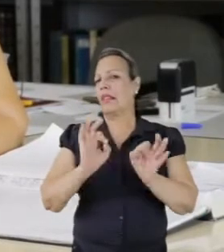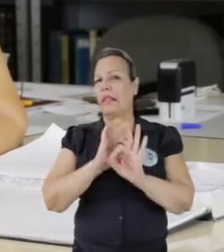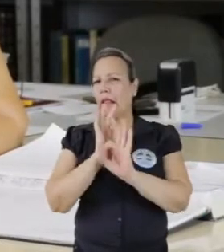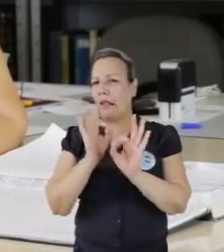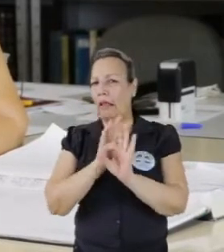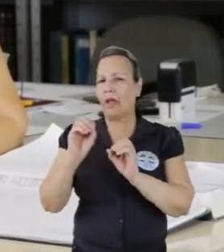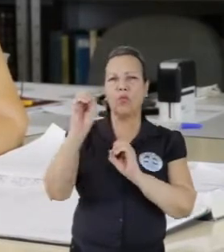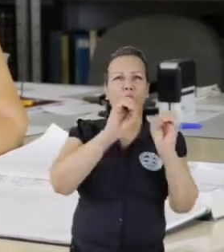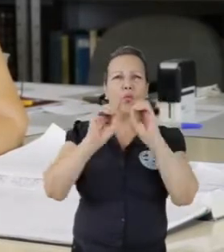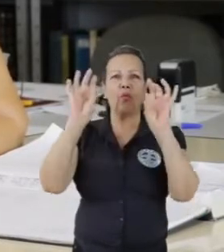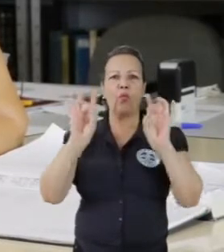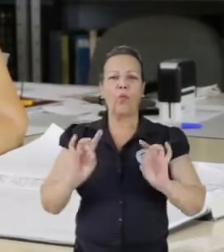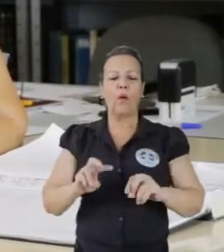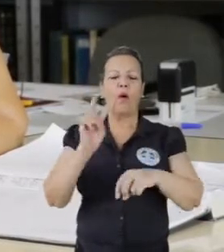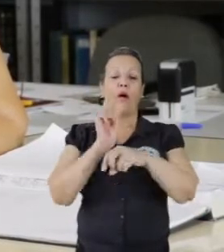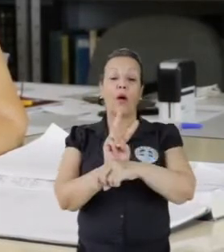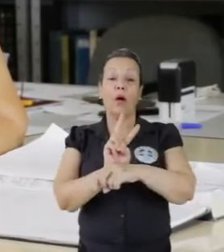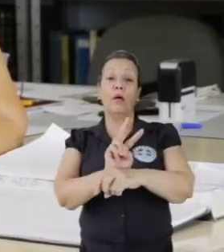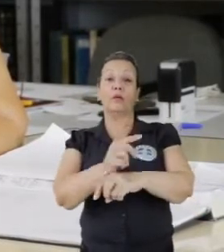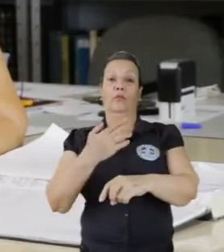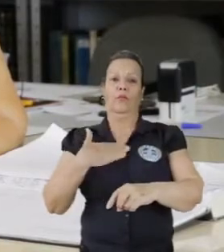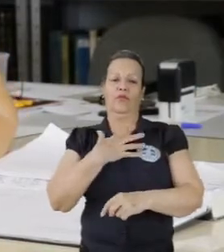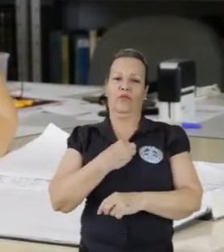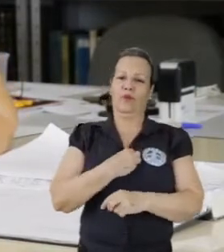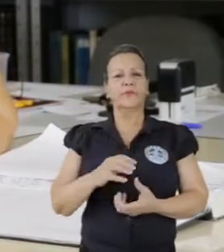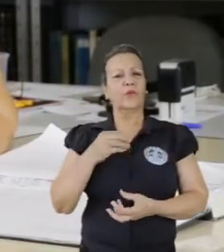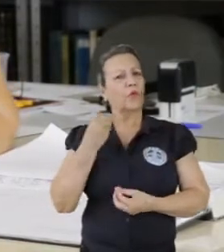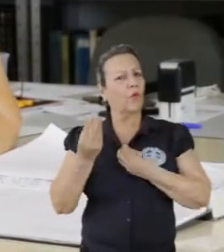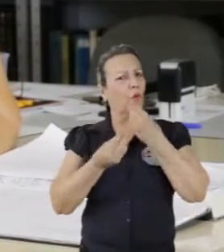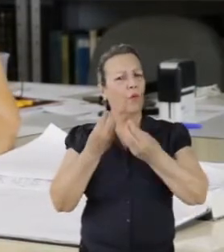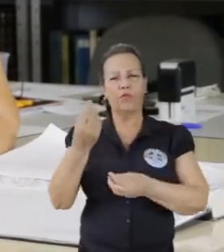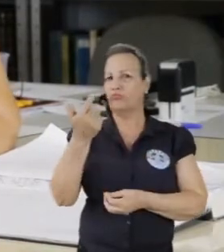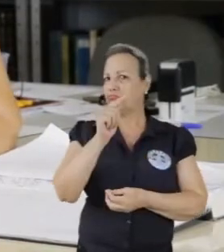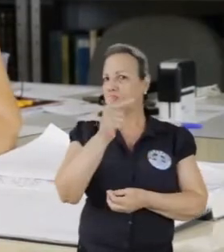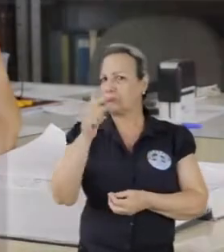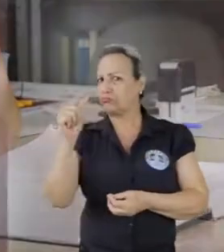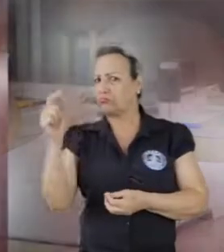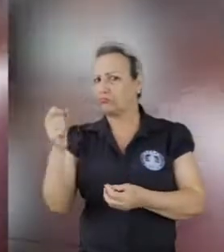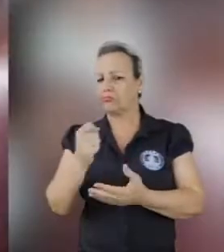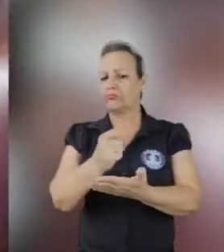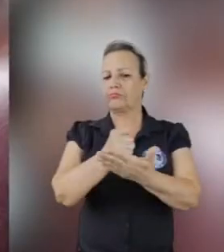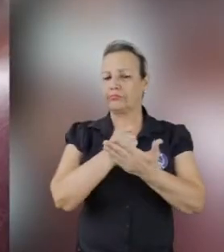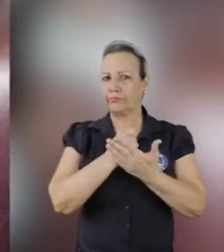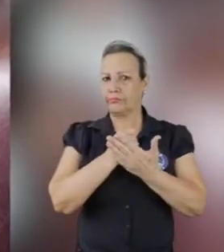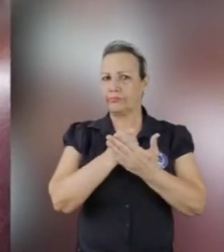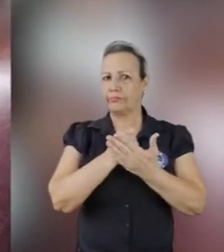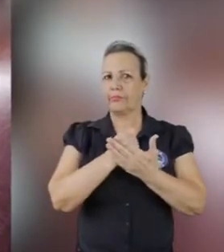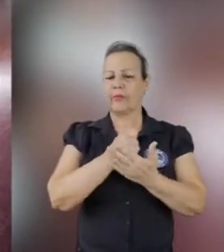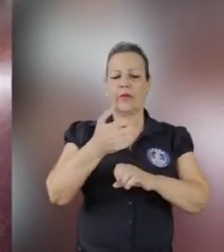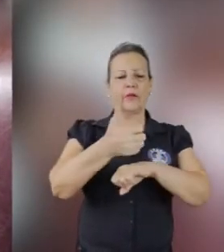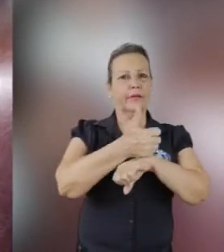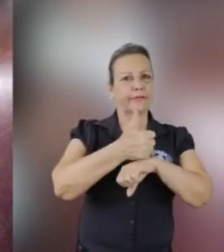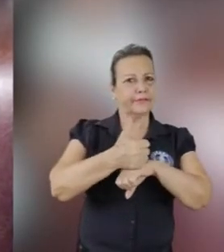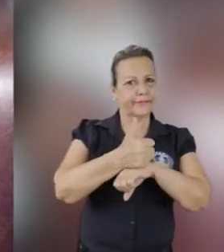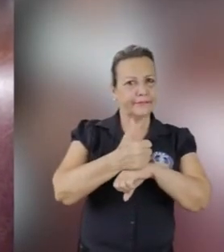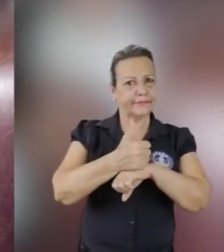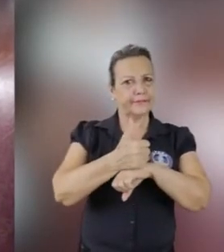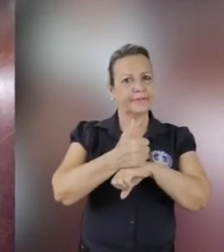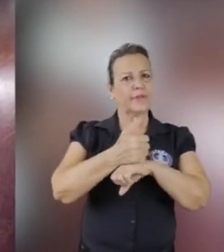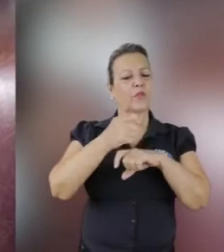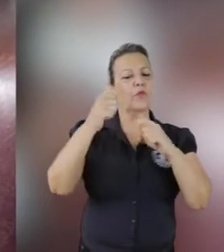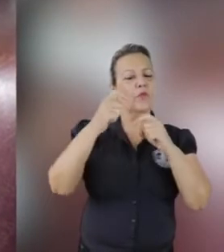uma especialidade para cuidar do meu filho. Como não tinha esse amparo desses profissionais,